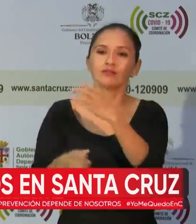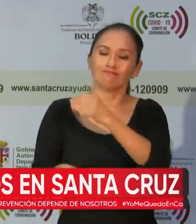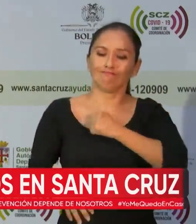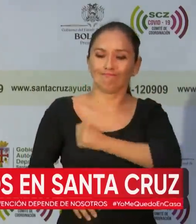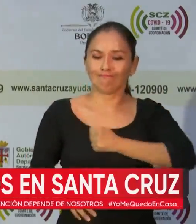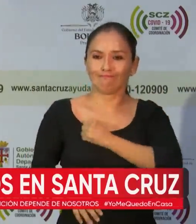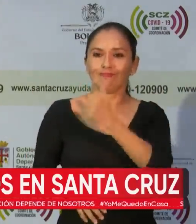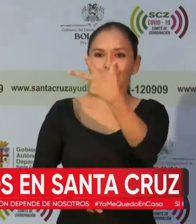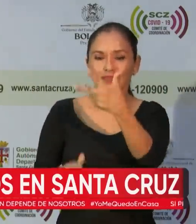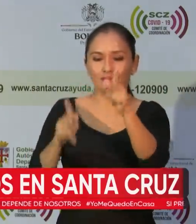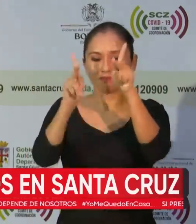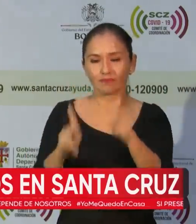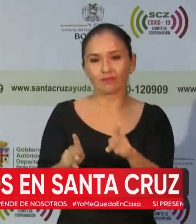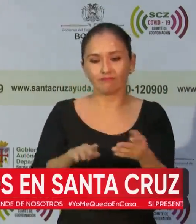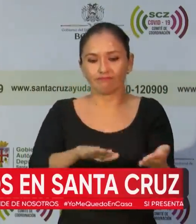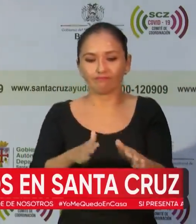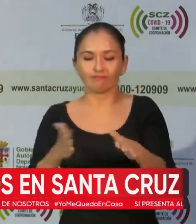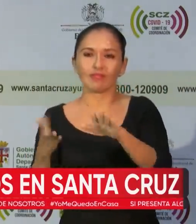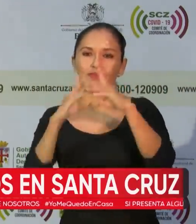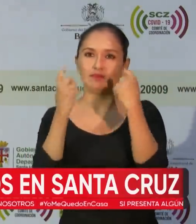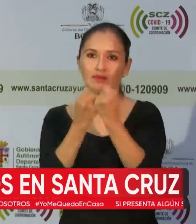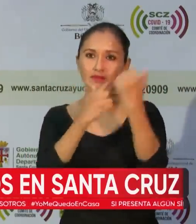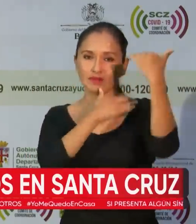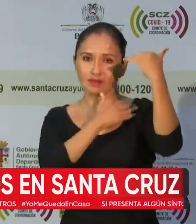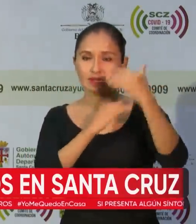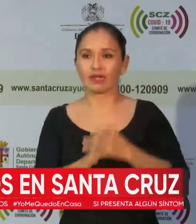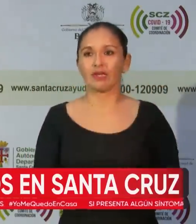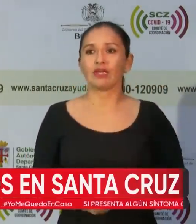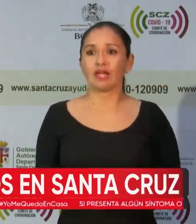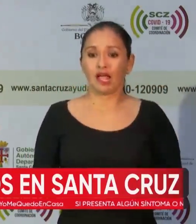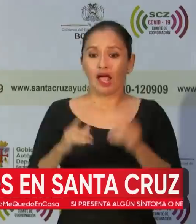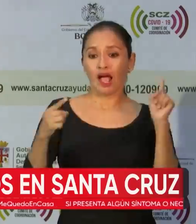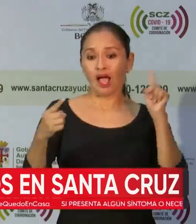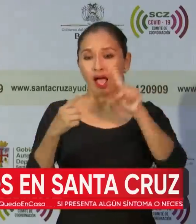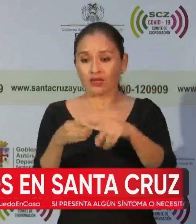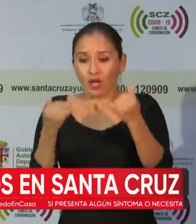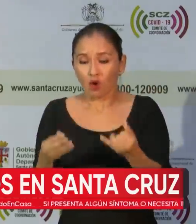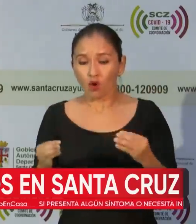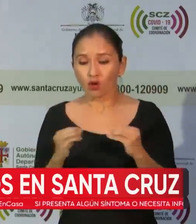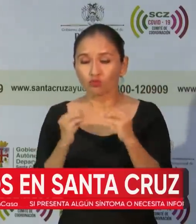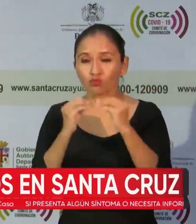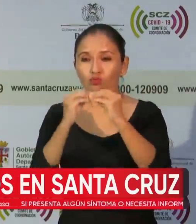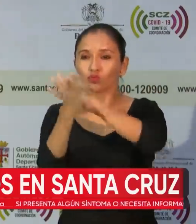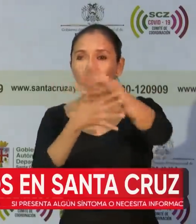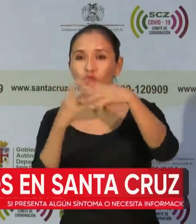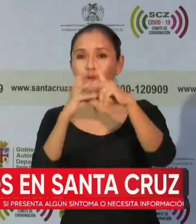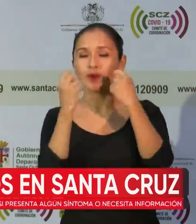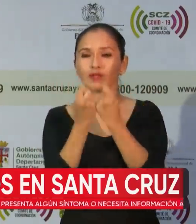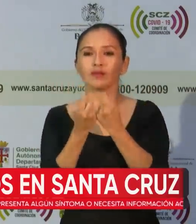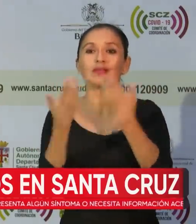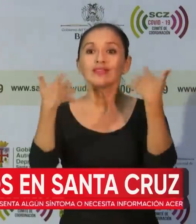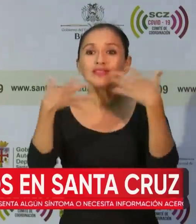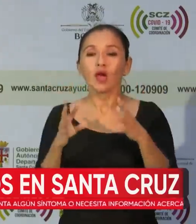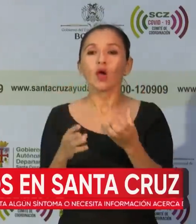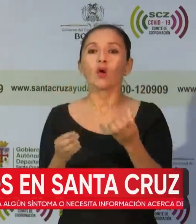de 3 personas en el departamento. A la fecha, el acumulado en el departamento suman